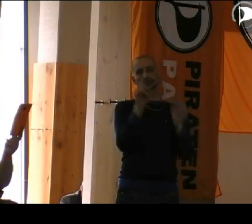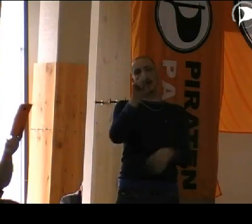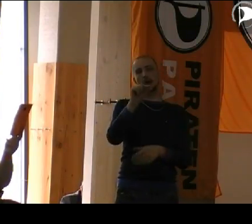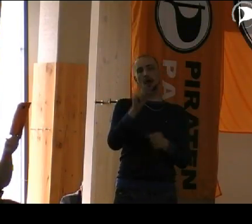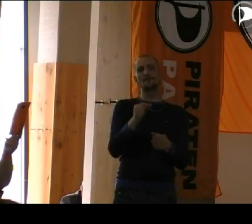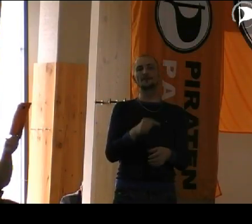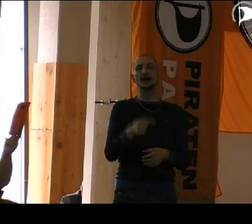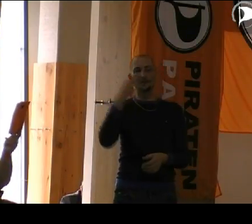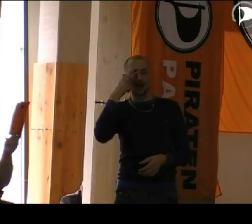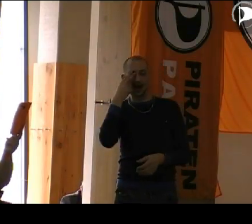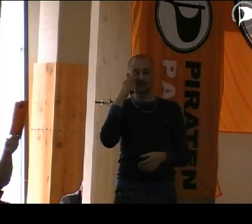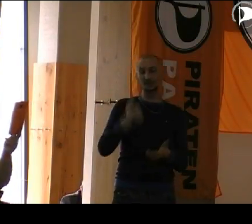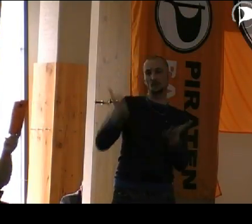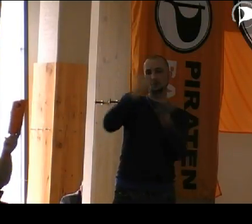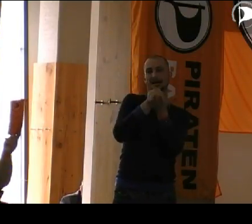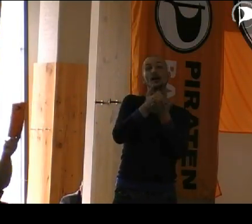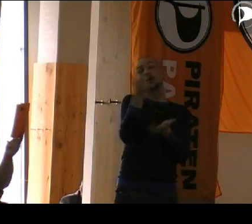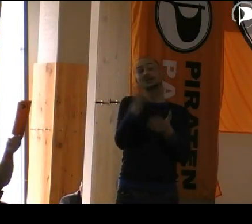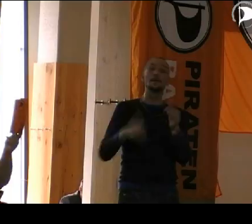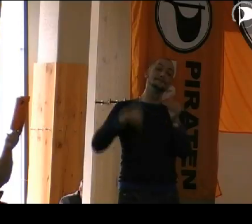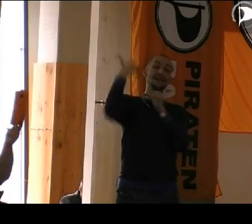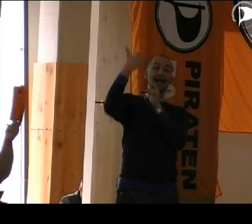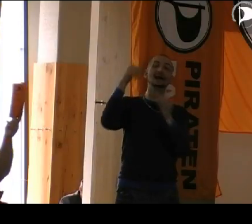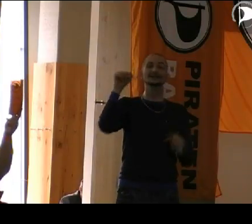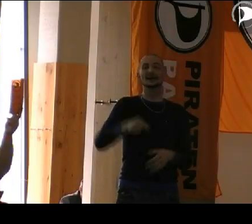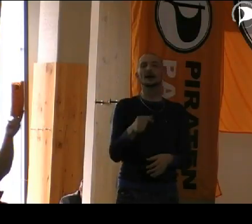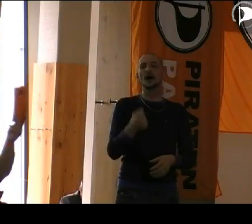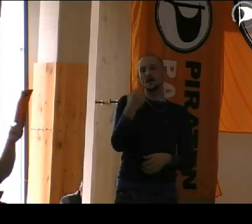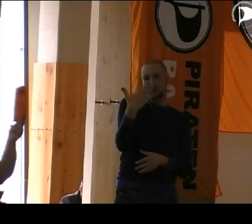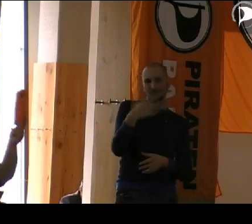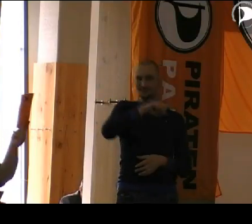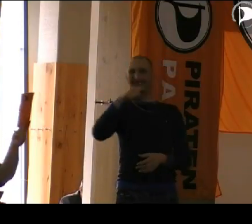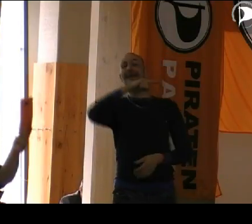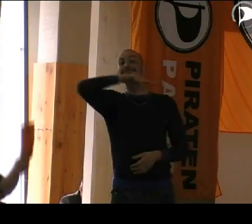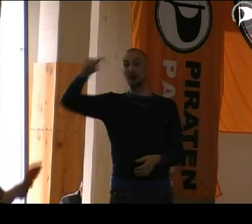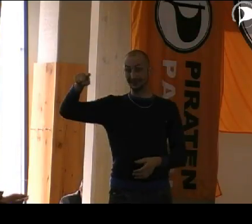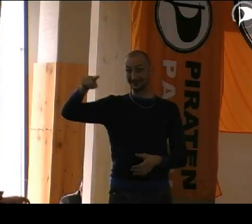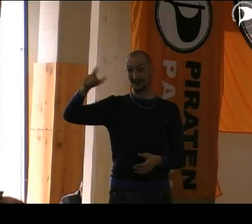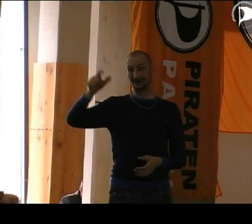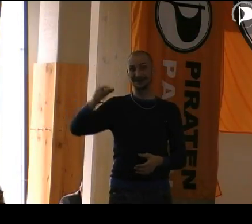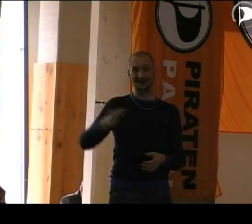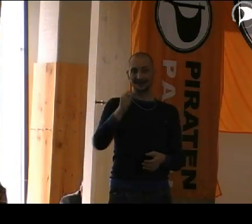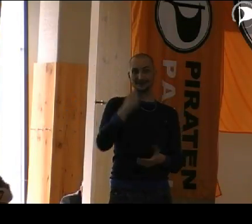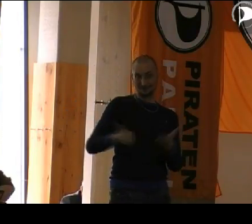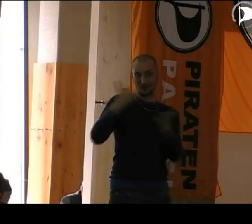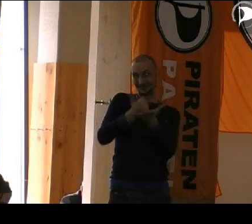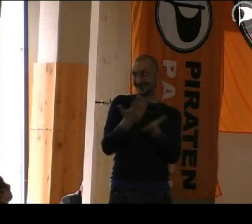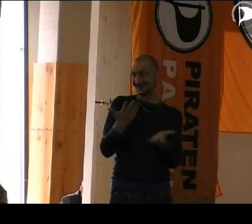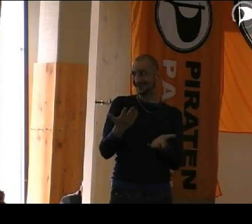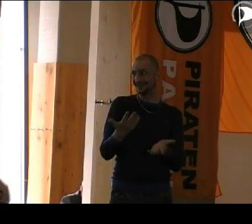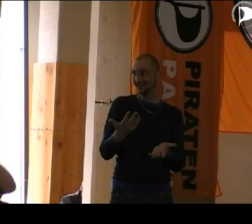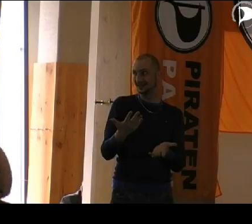oder mir wäre es bestimmt bis 1000 ok sorgt damit